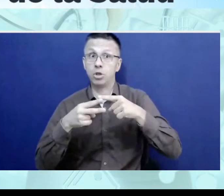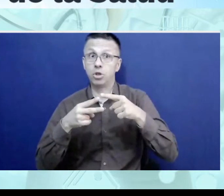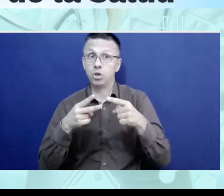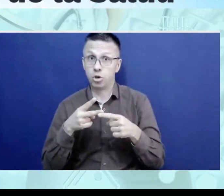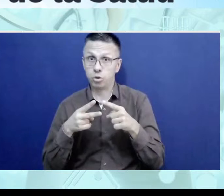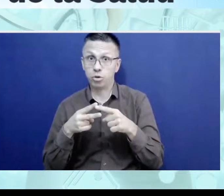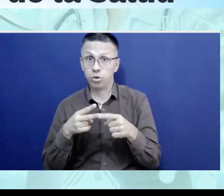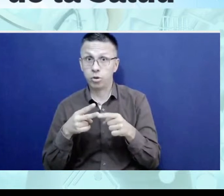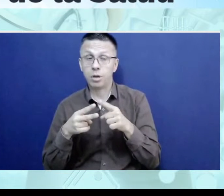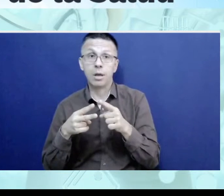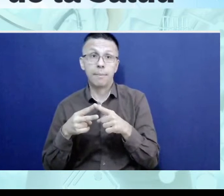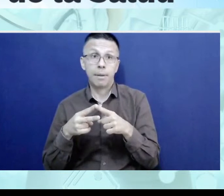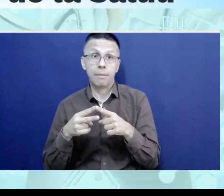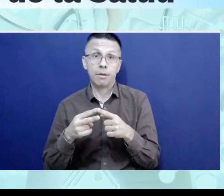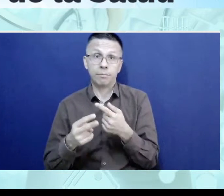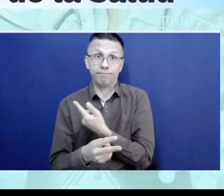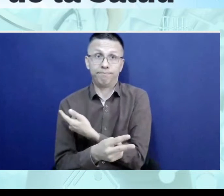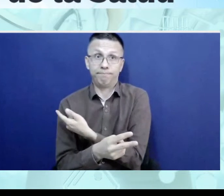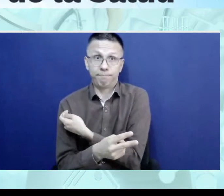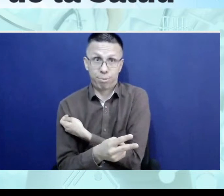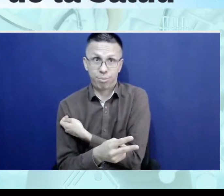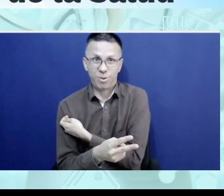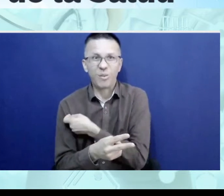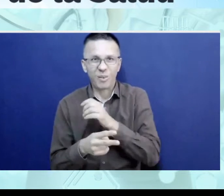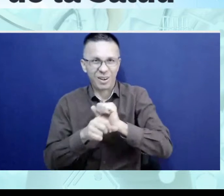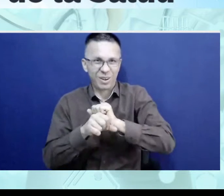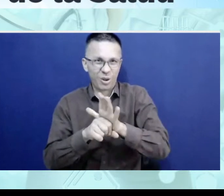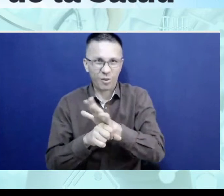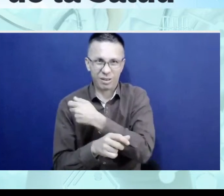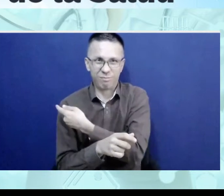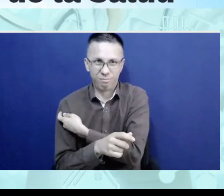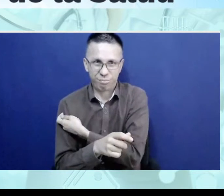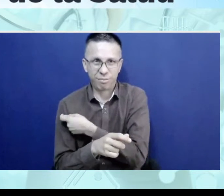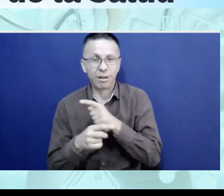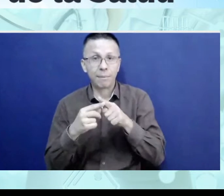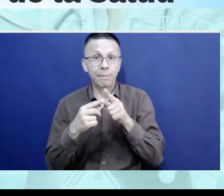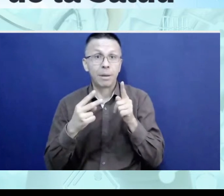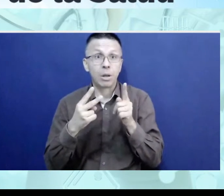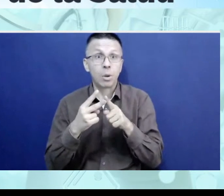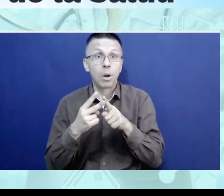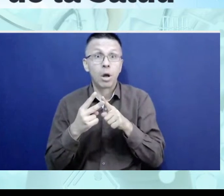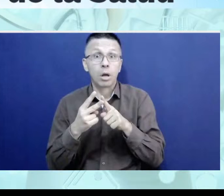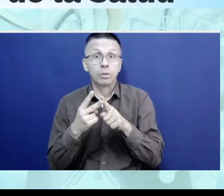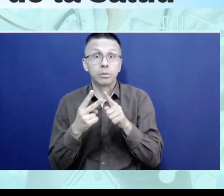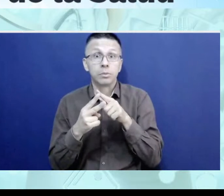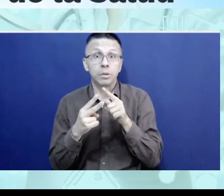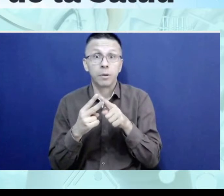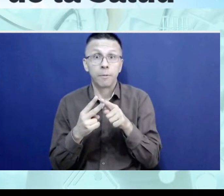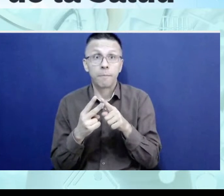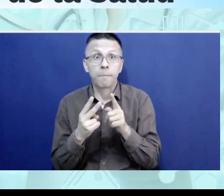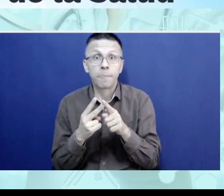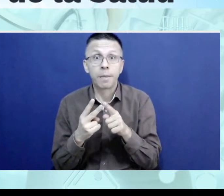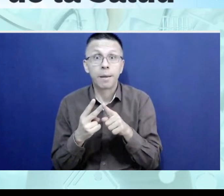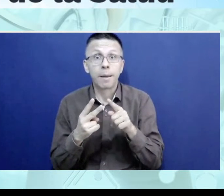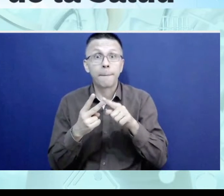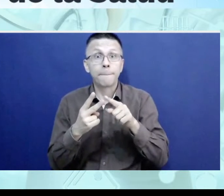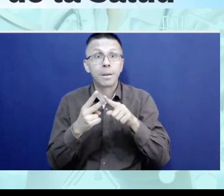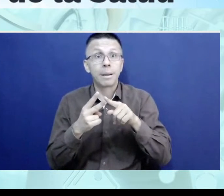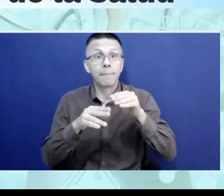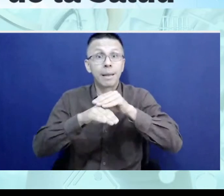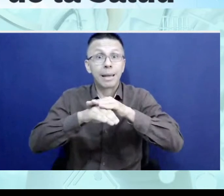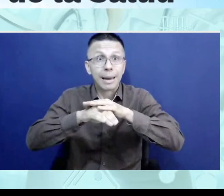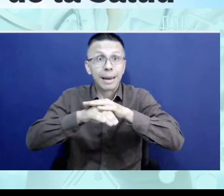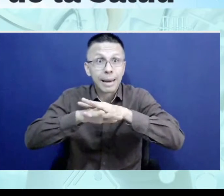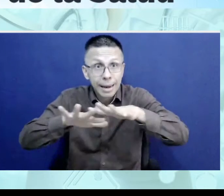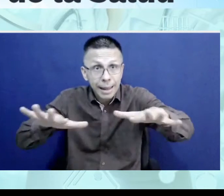el tema de vacunación y todo de COVID, pero está en dos líneas fundamentales en este caso, ¿sí? Trabajar con la red y trabajar con